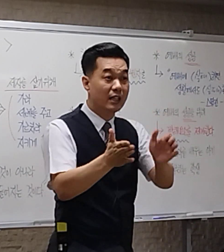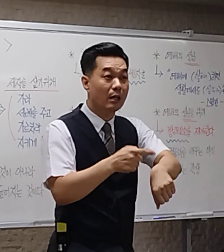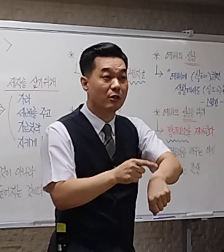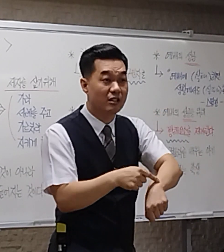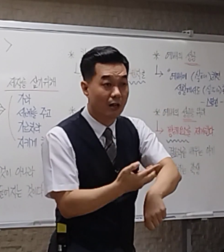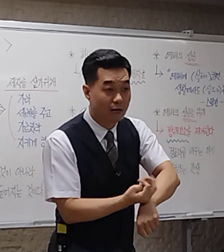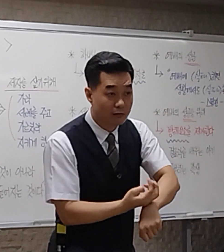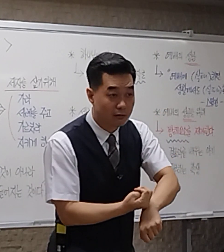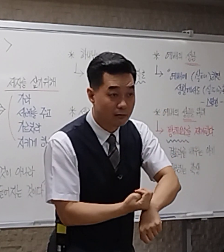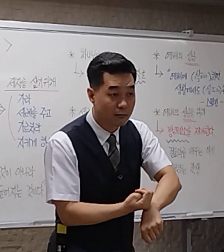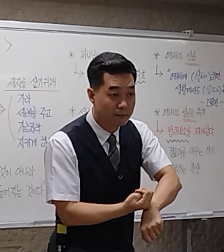시작이 몇 시에요?